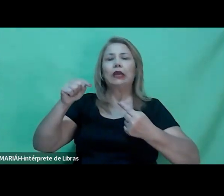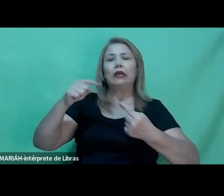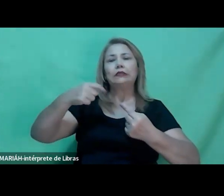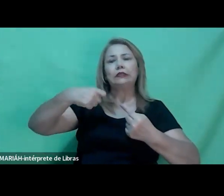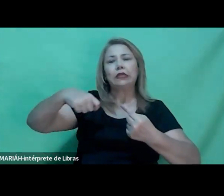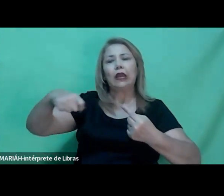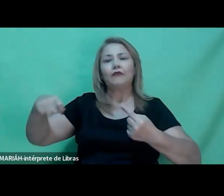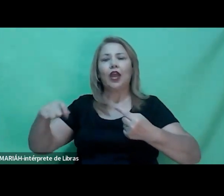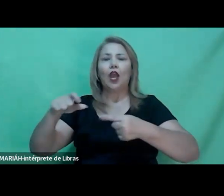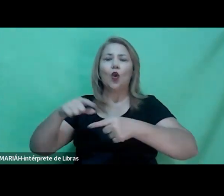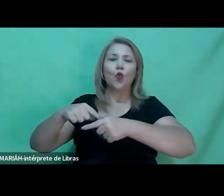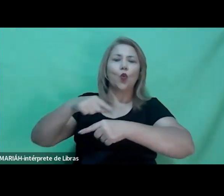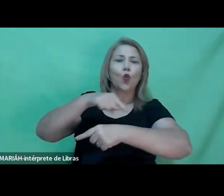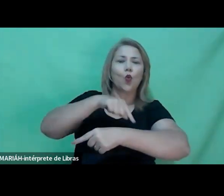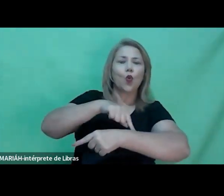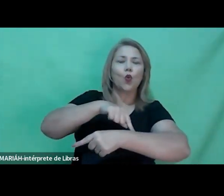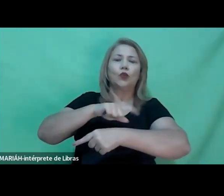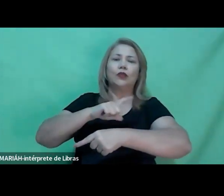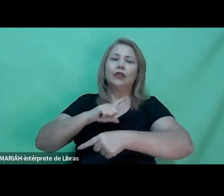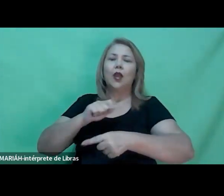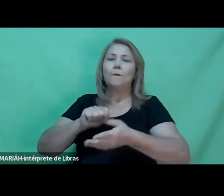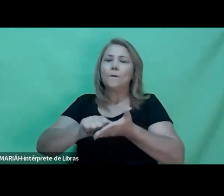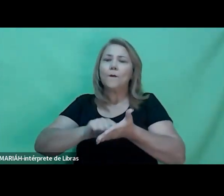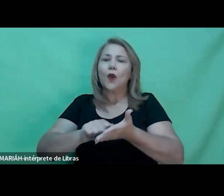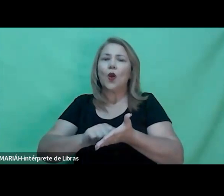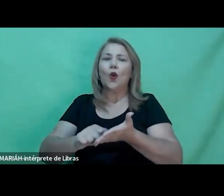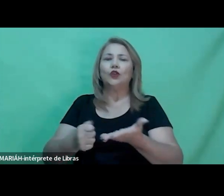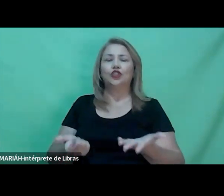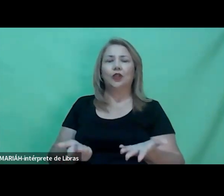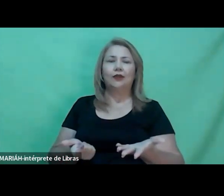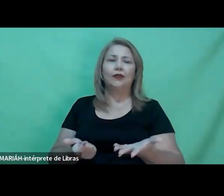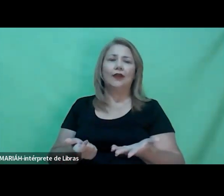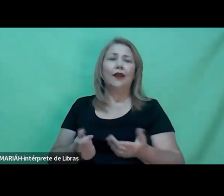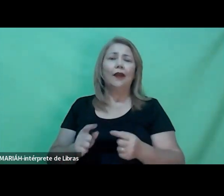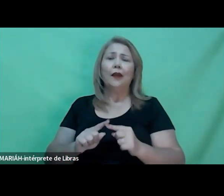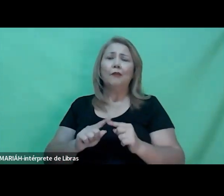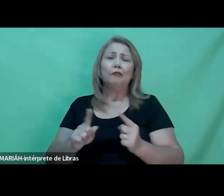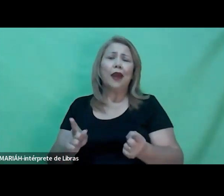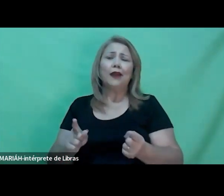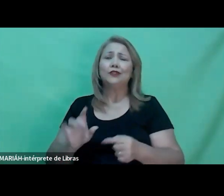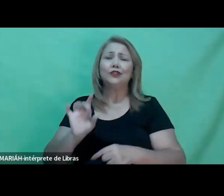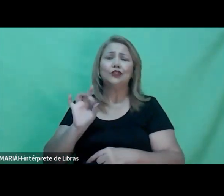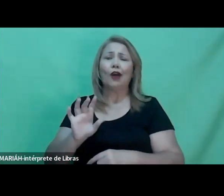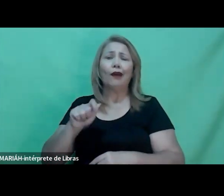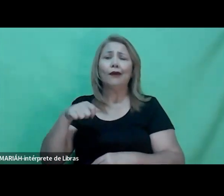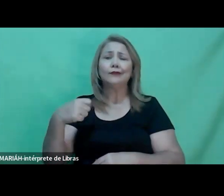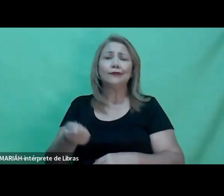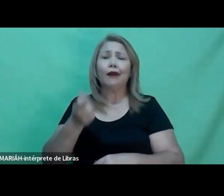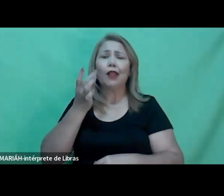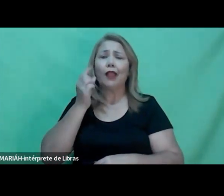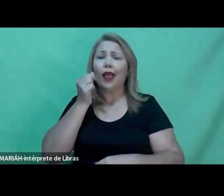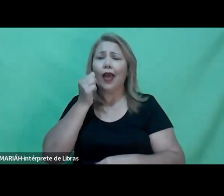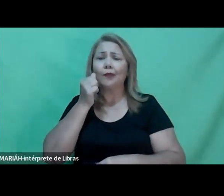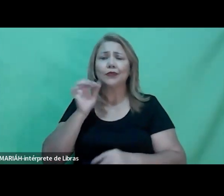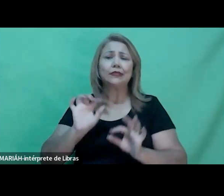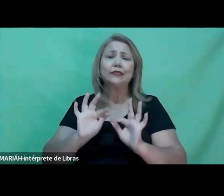otro extremo tiene un borrador en vez de decir inicialmente en la descripción es un lápiz eso decir